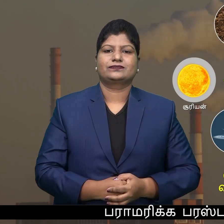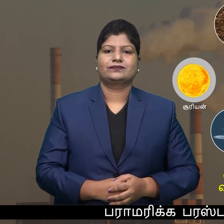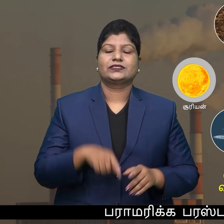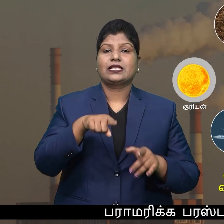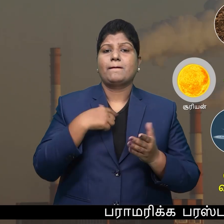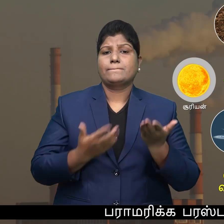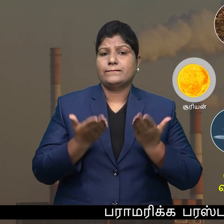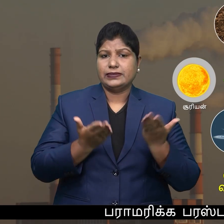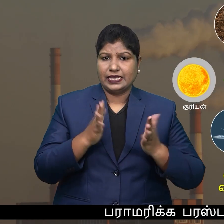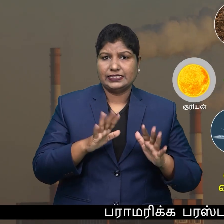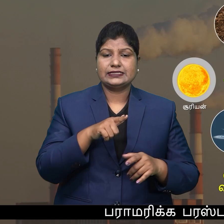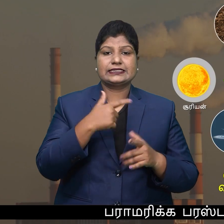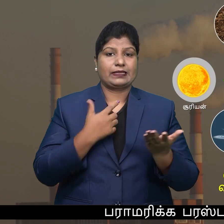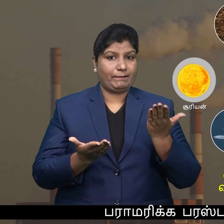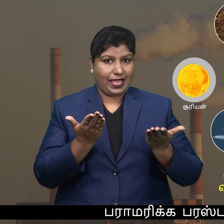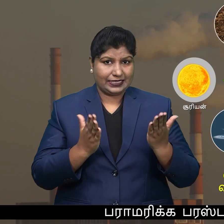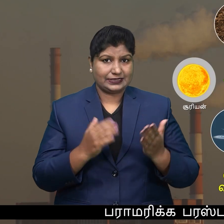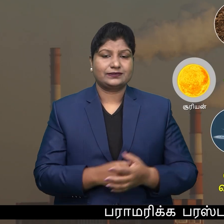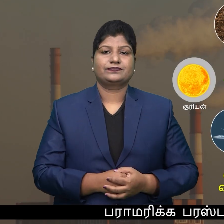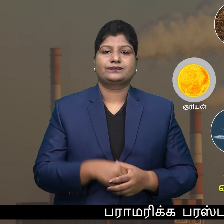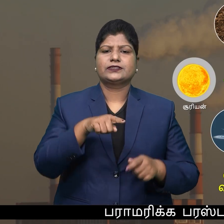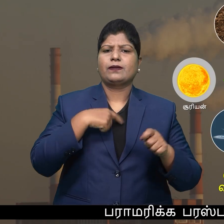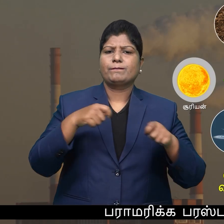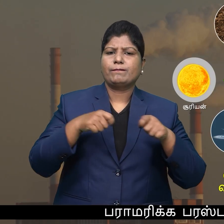பராமரிக்க பரஸ்பர செல்வாக்கு உள்ளது.